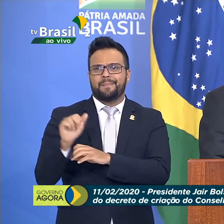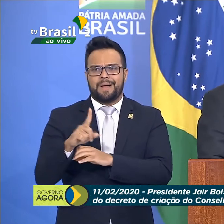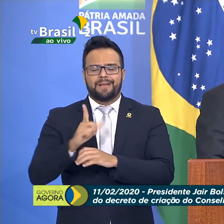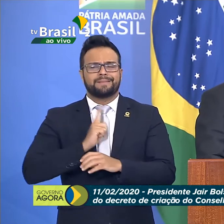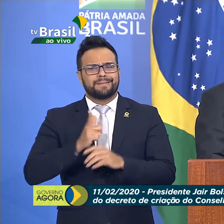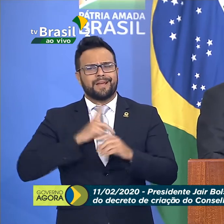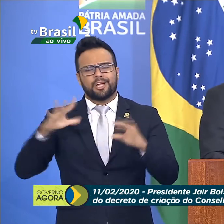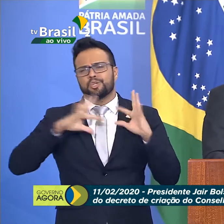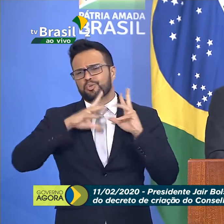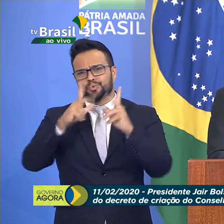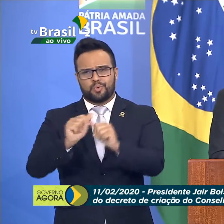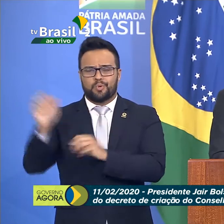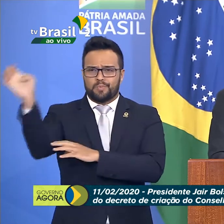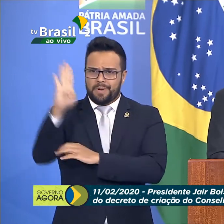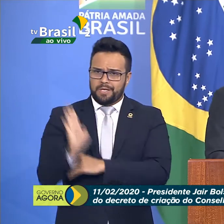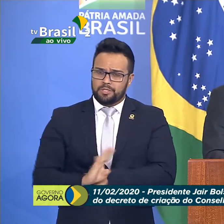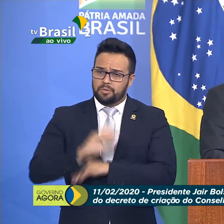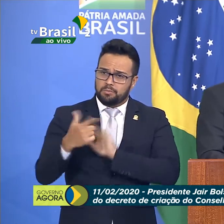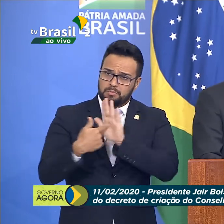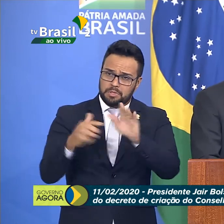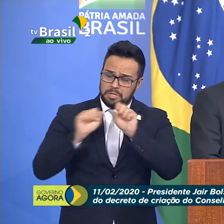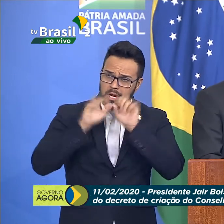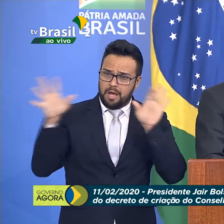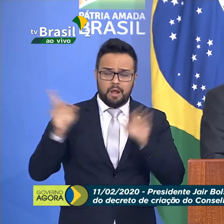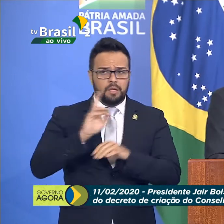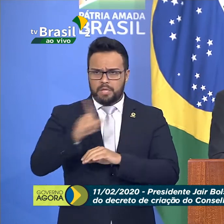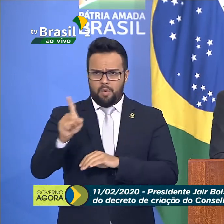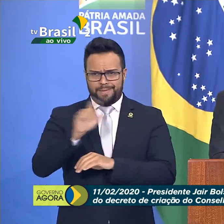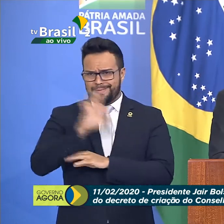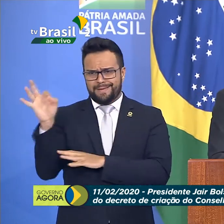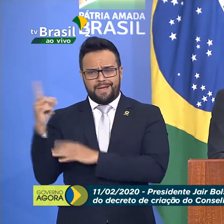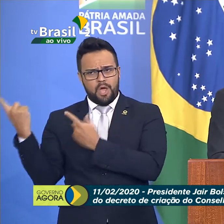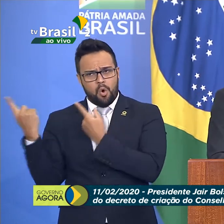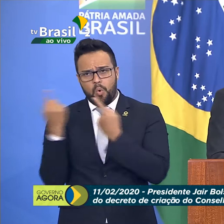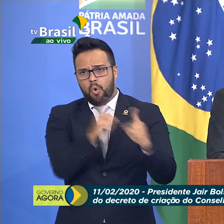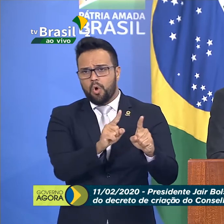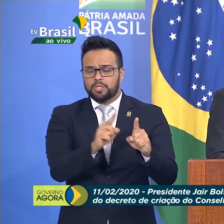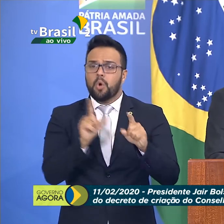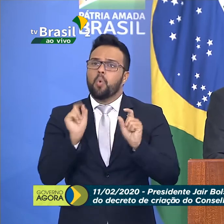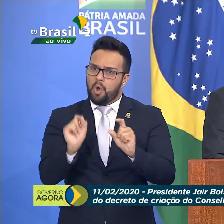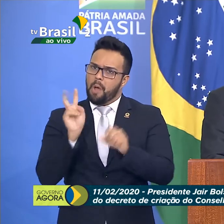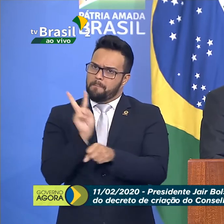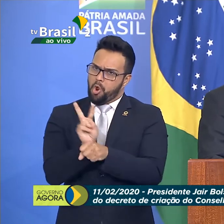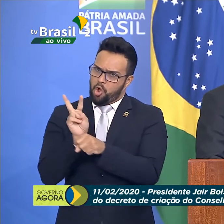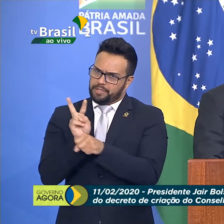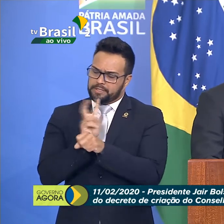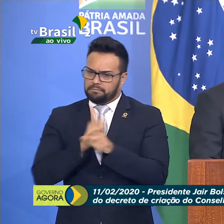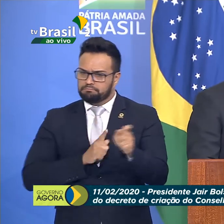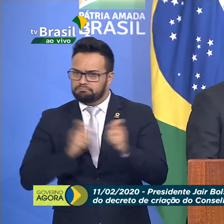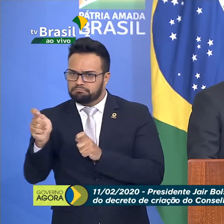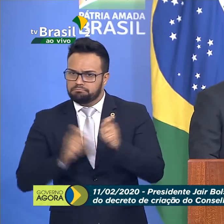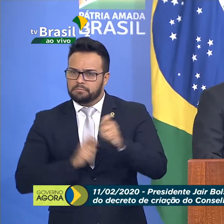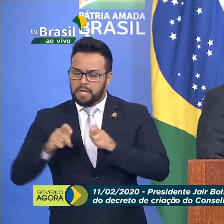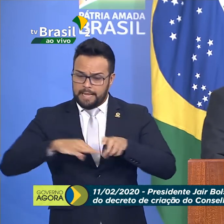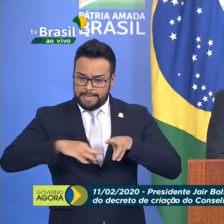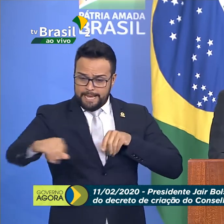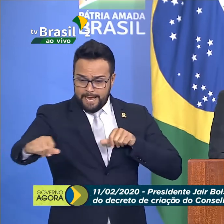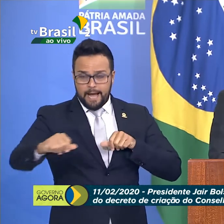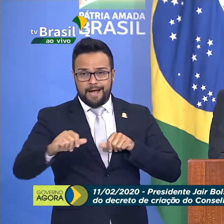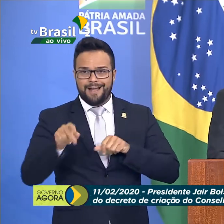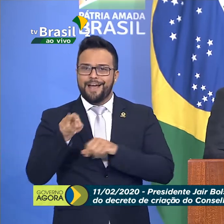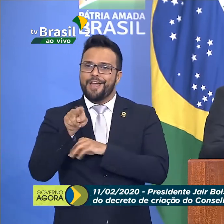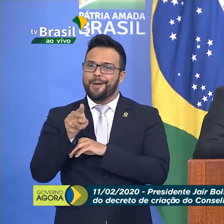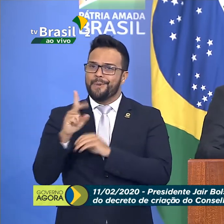Brasil todo. Deixo bem claro que ninguém é contra dar devida proteção e terra aos nossos irmãos